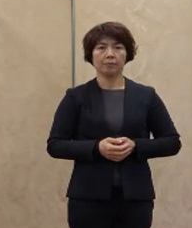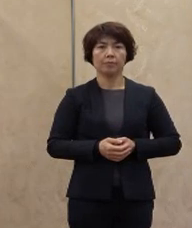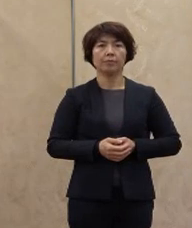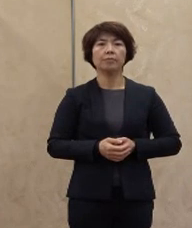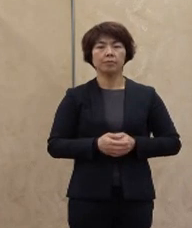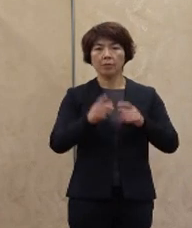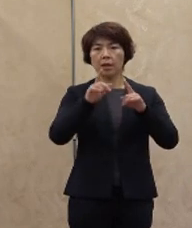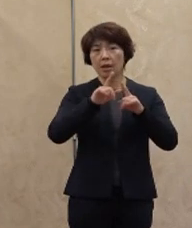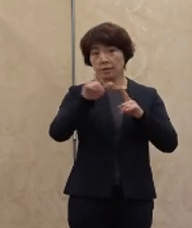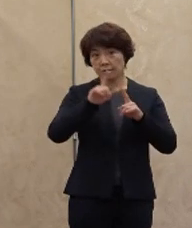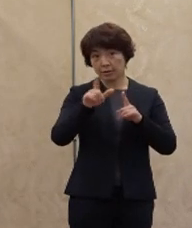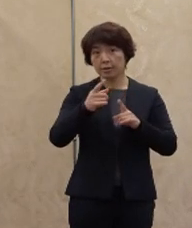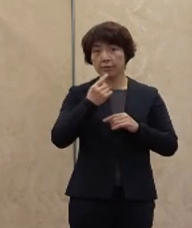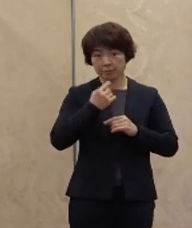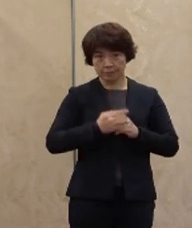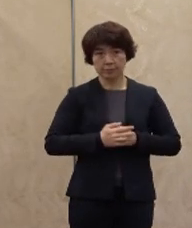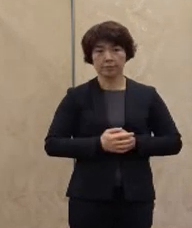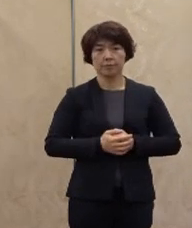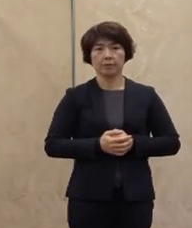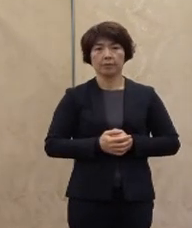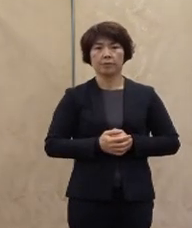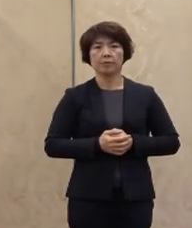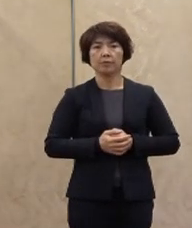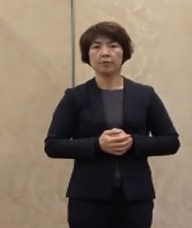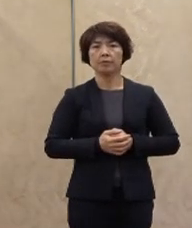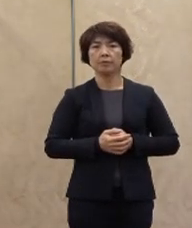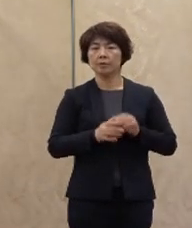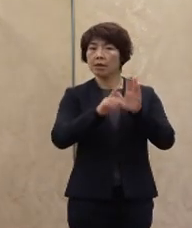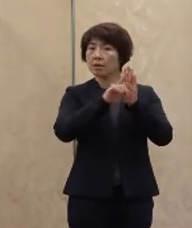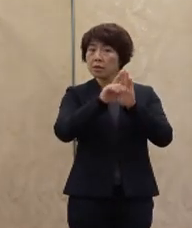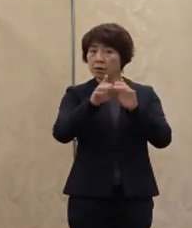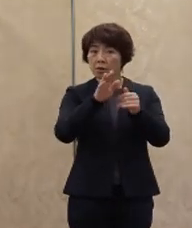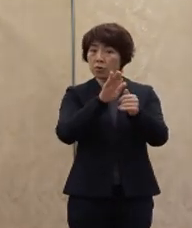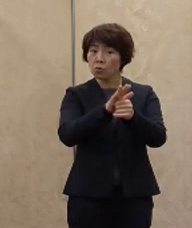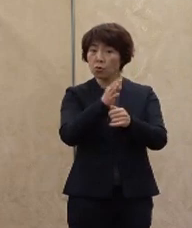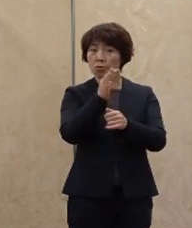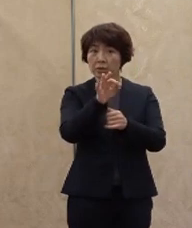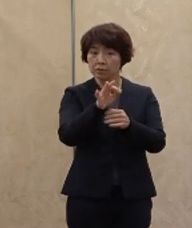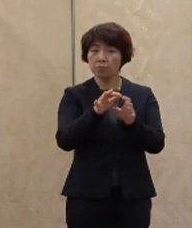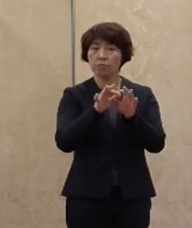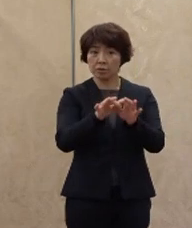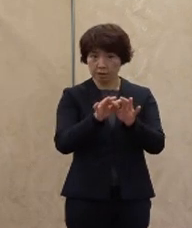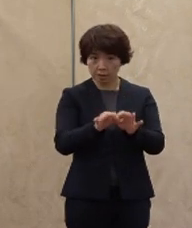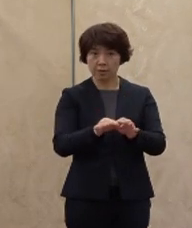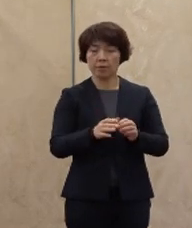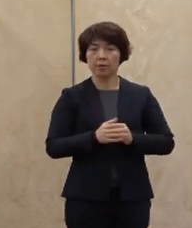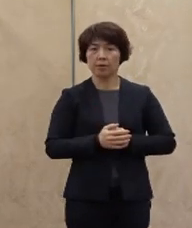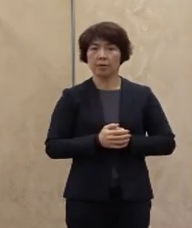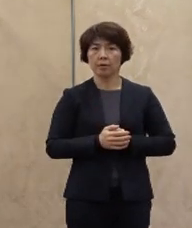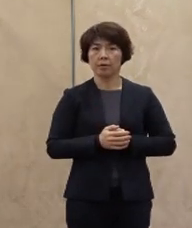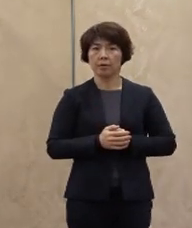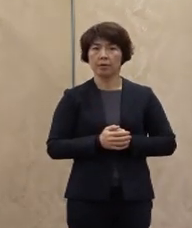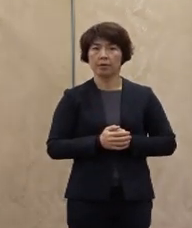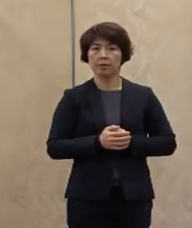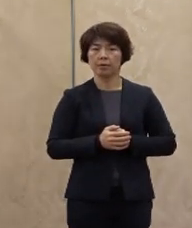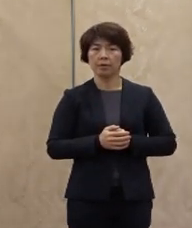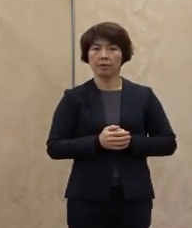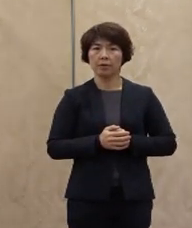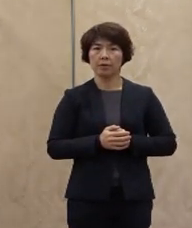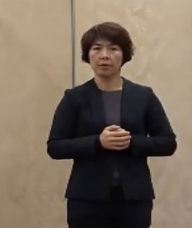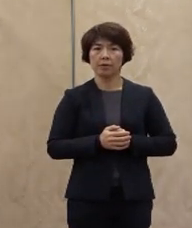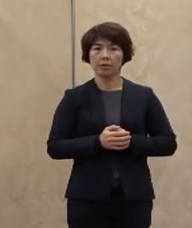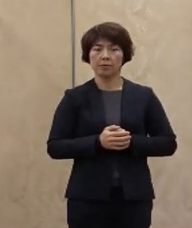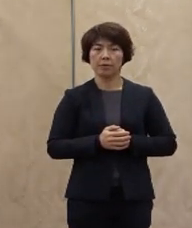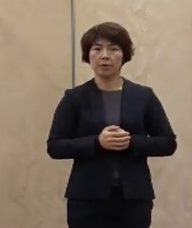すみません、 NHK の佐藤と申します。宣言の協力金についてすみません確認させていただきたいんですけれども、すみません、先ほ